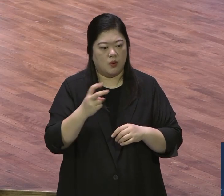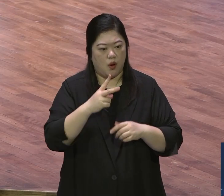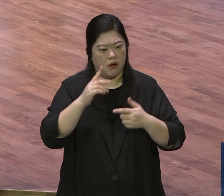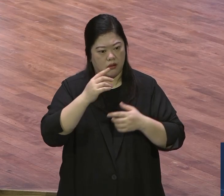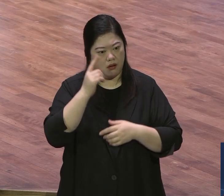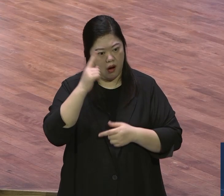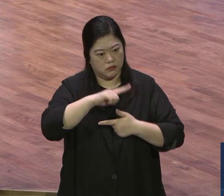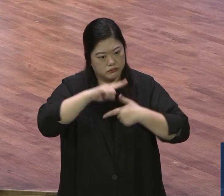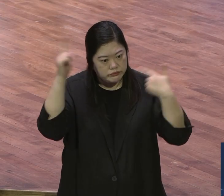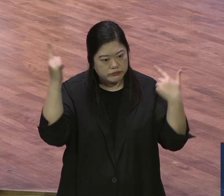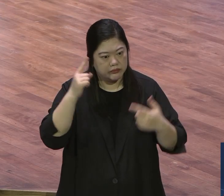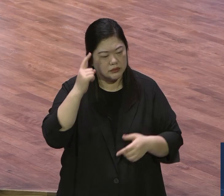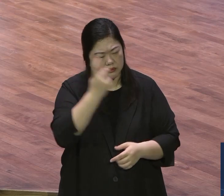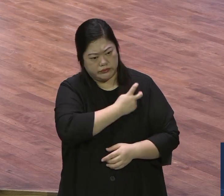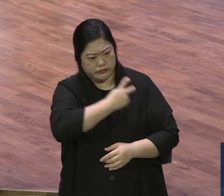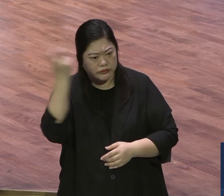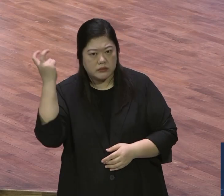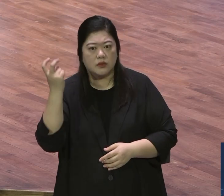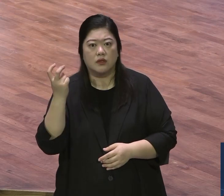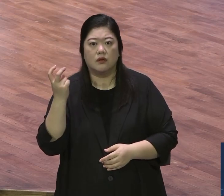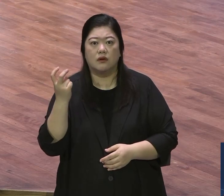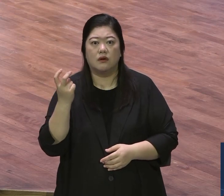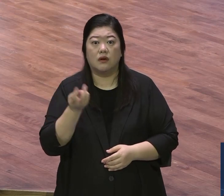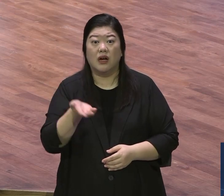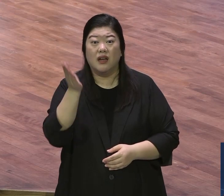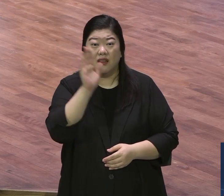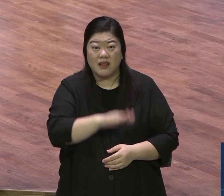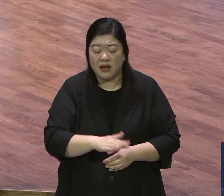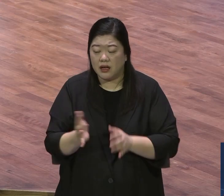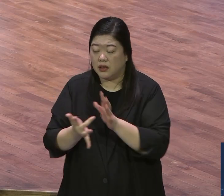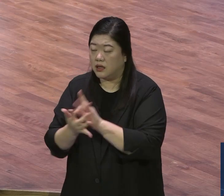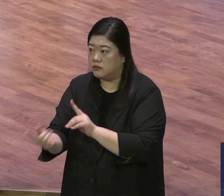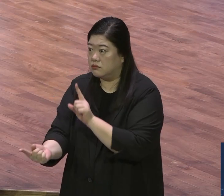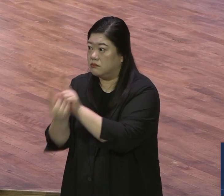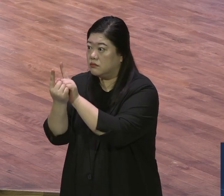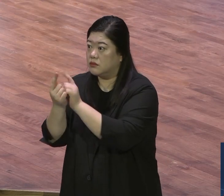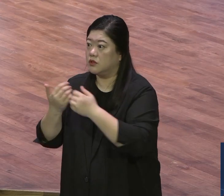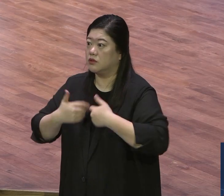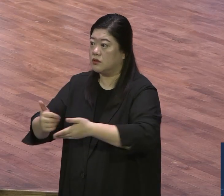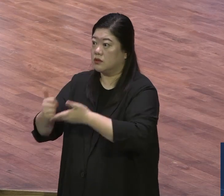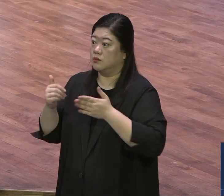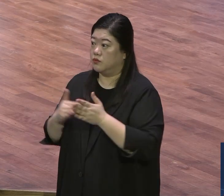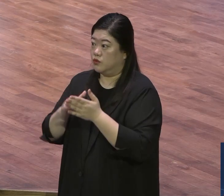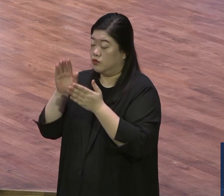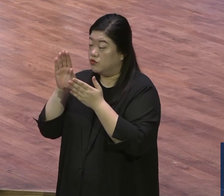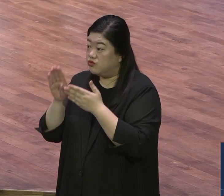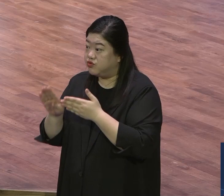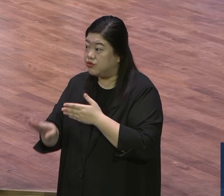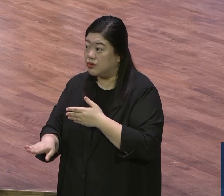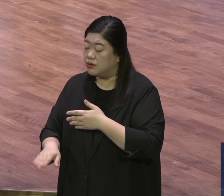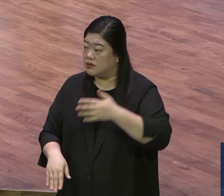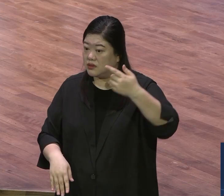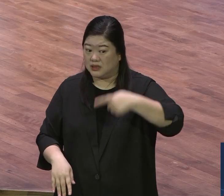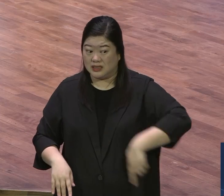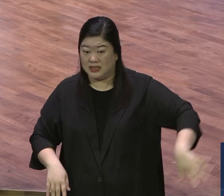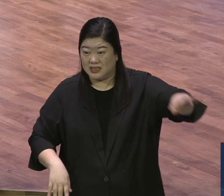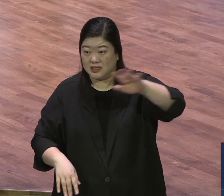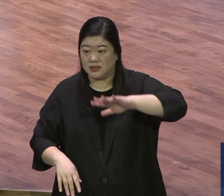빠진 율법적 이 가치관 이 사고방식 완전히 벗어나서 새로운 복음인생